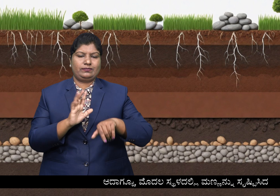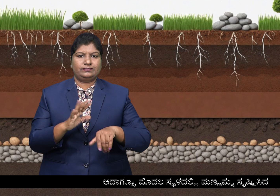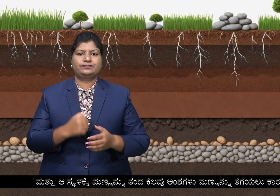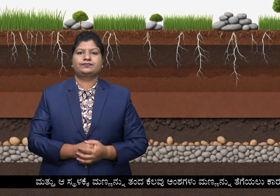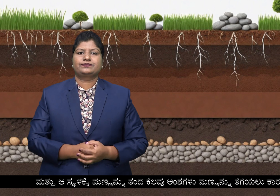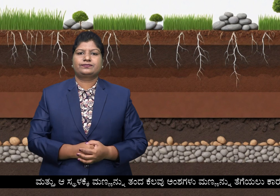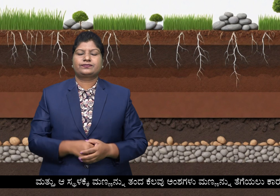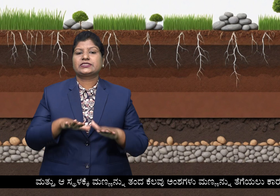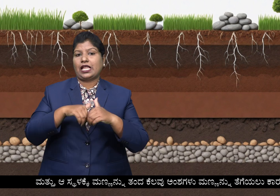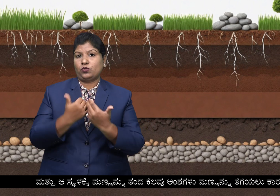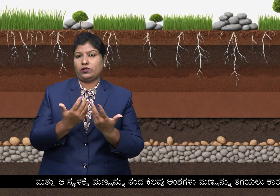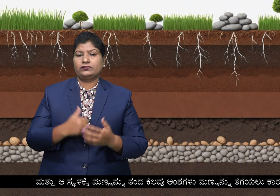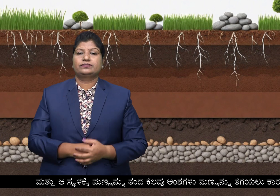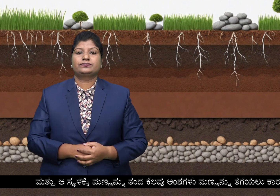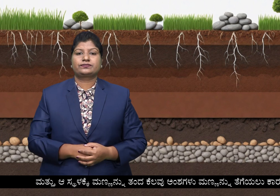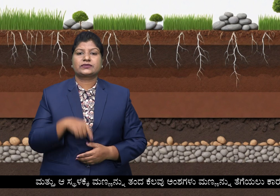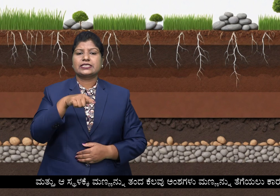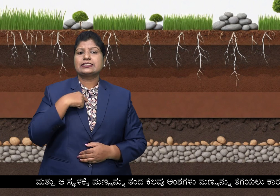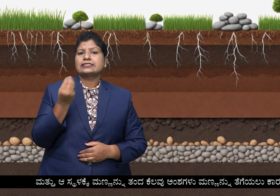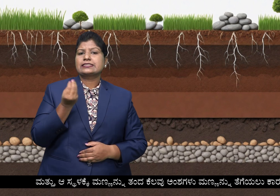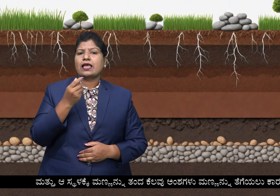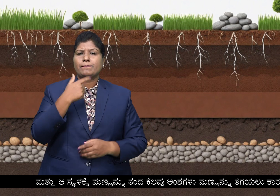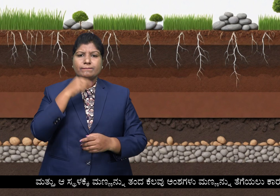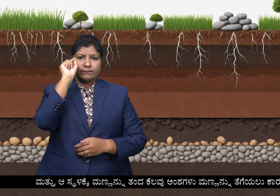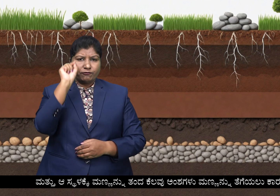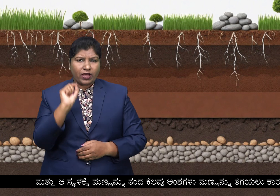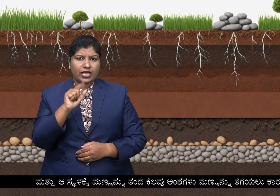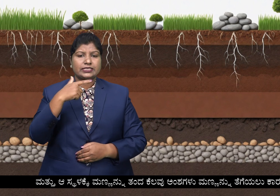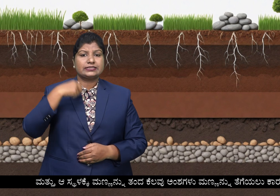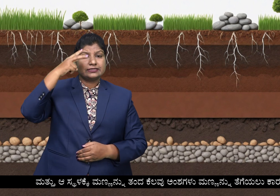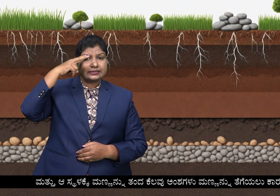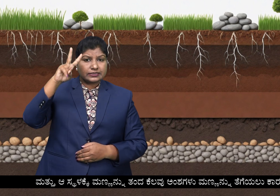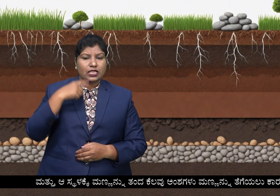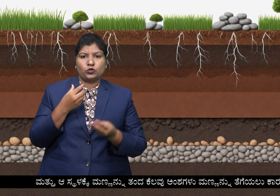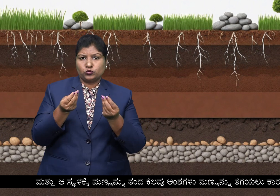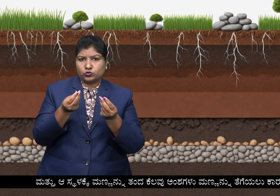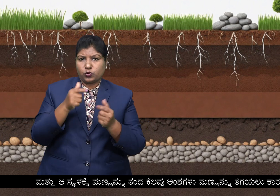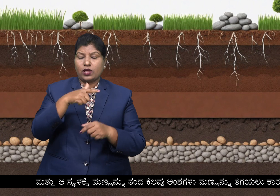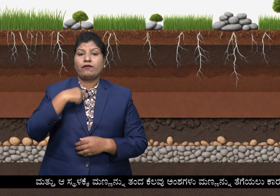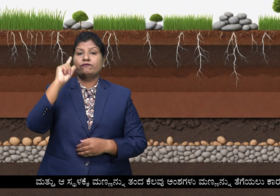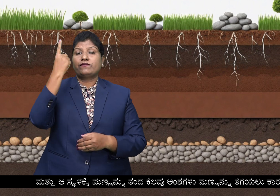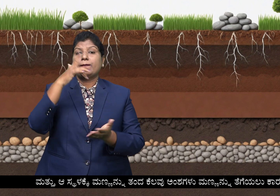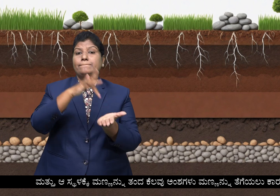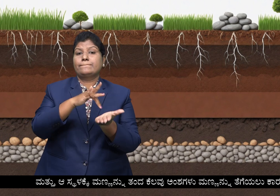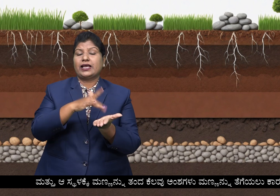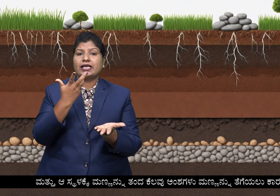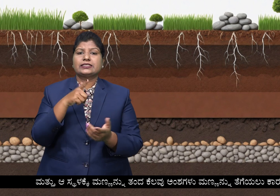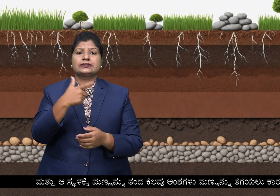ಸೃಷ್ಟಿಸಿದ ಮತ್ತು ಆ ಸ್ಥಳಕ್ಕೆ ಮಣ್ಣನ್ನು ತಂದ ಕೆಲವು ಅಂಶಗಳು ಮಣ್ಣನ್ನು ತೆಗೆಯಲು